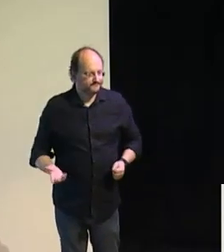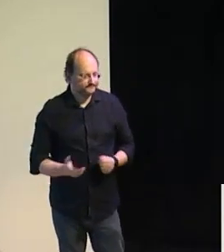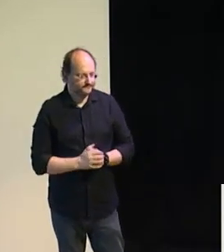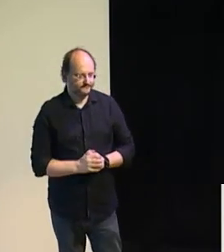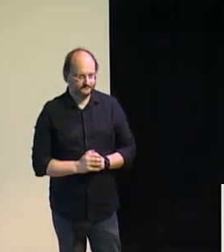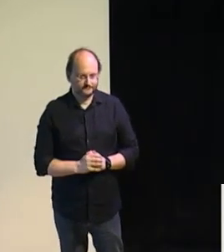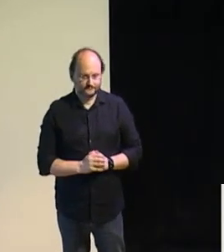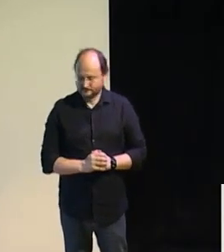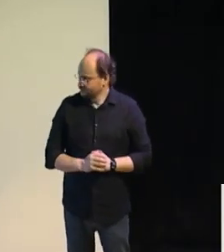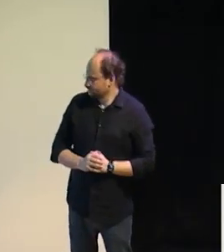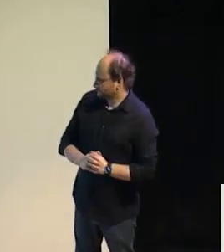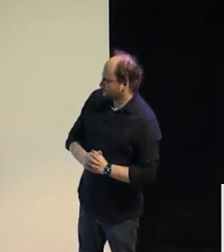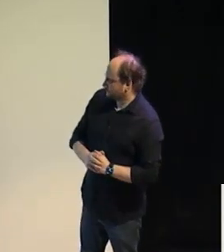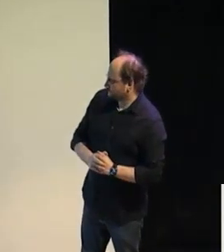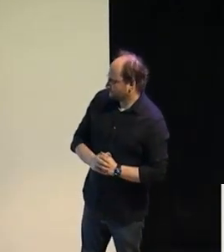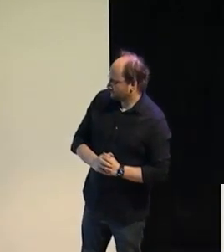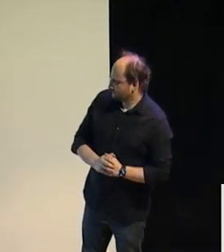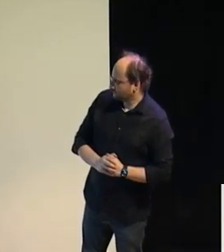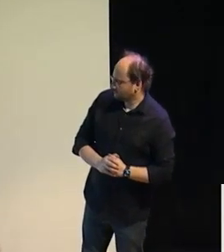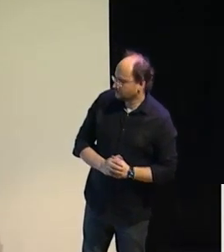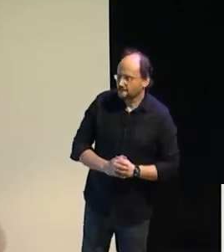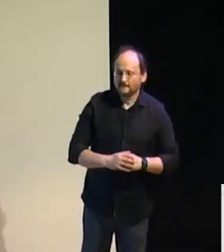héritage-là et qu'on a conservé en fait à travers le temps.